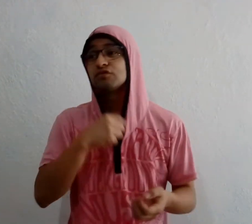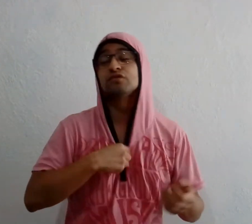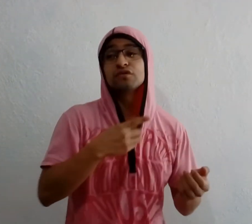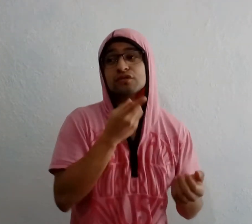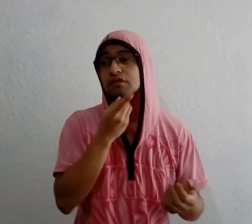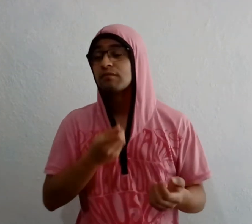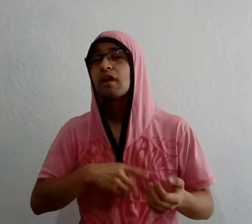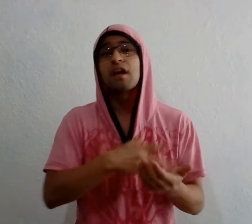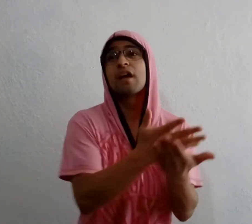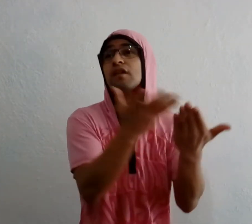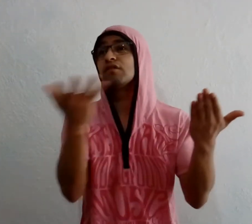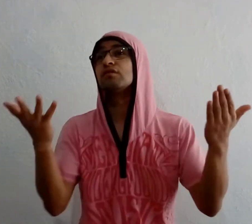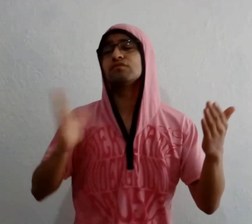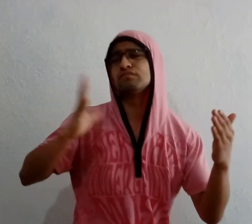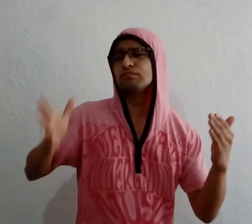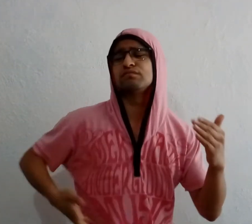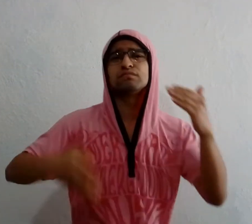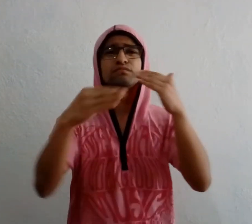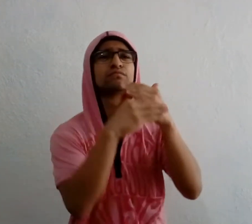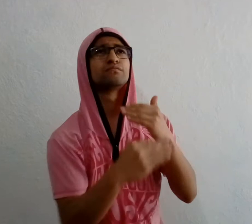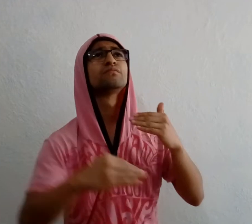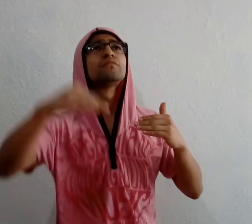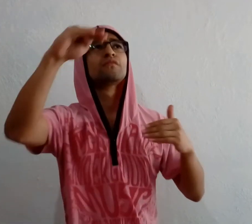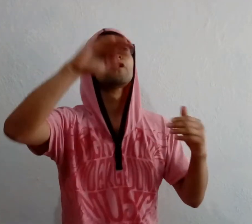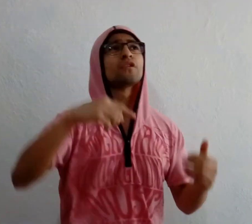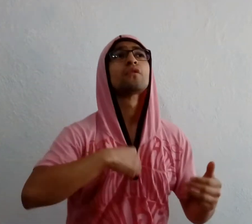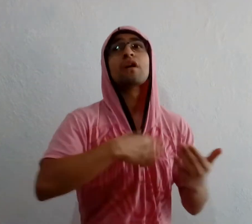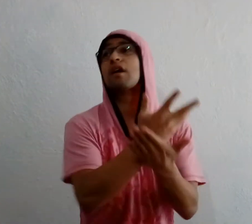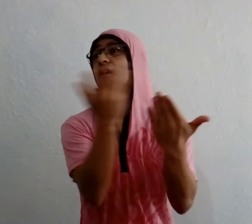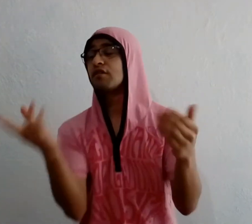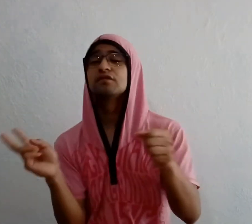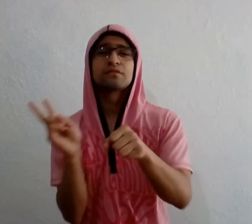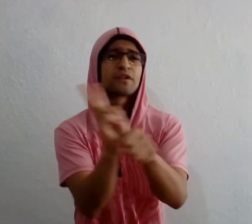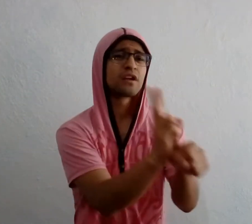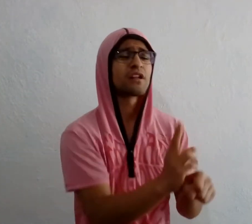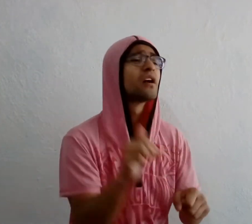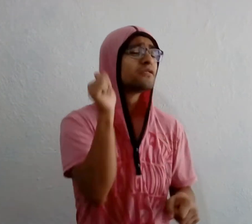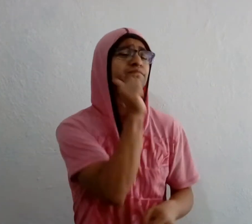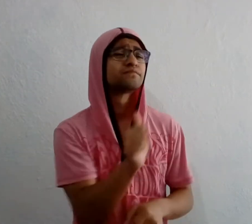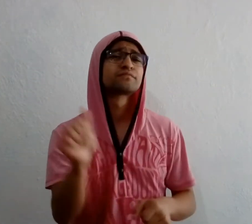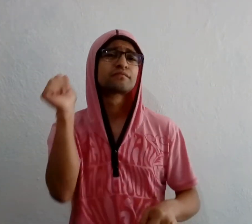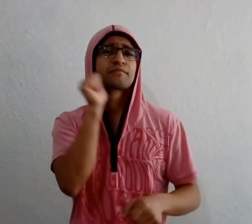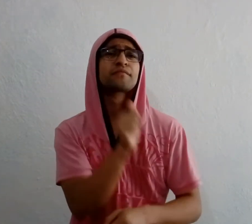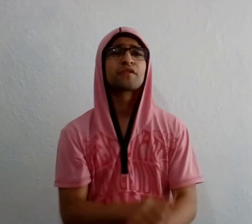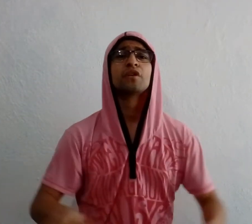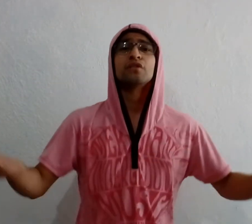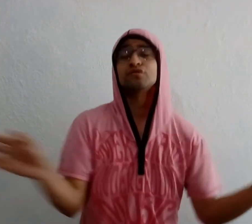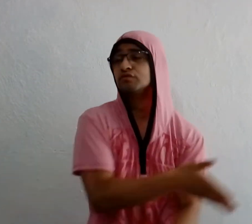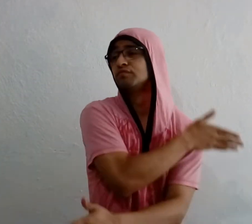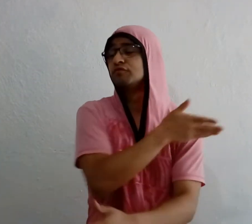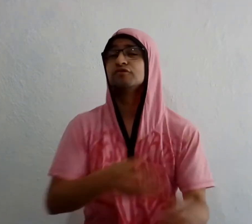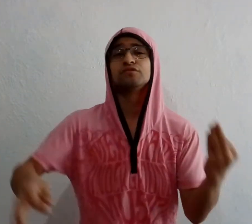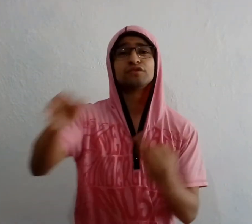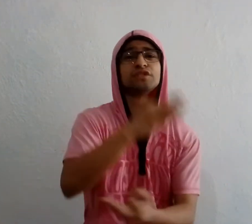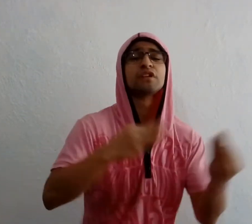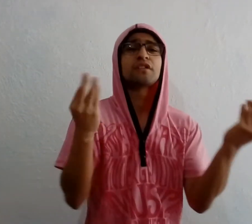no me importa. Tienen la vista corta y grande el conformismo. No han visto que siempre que me meto es por lo mismo. Zoom, zoom, se activó